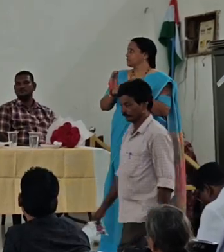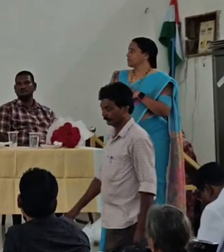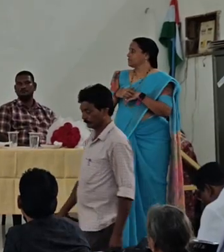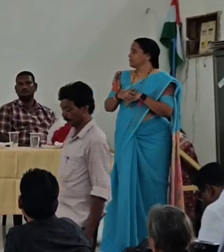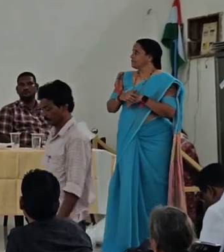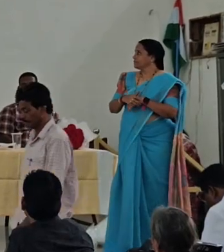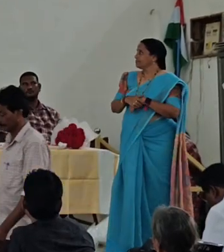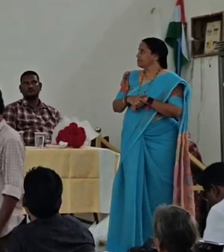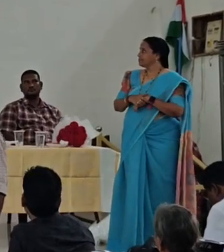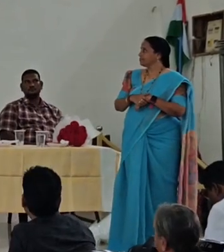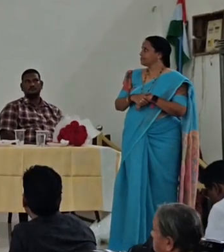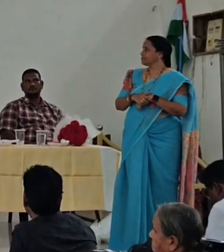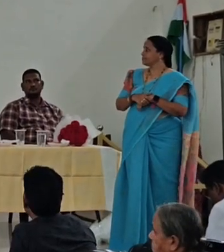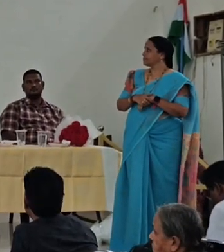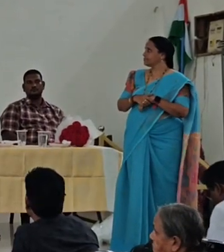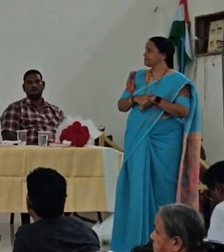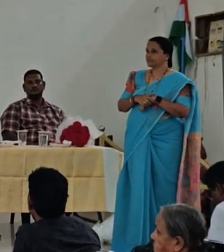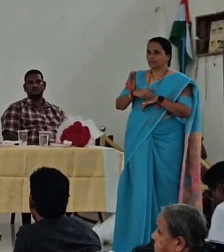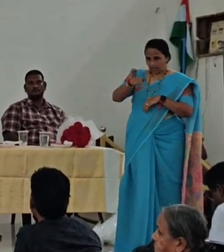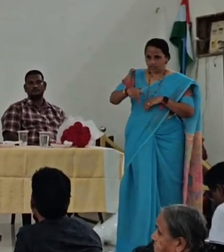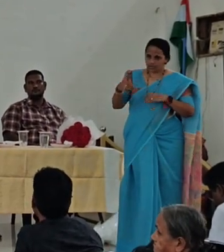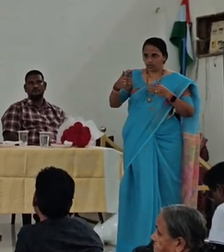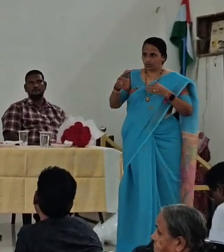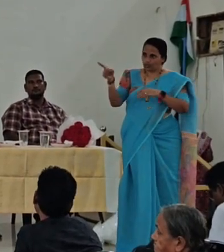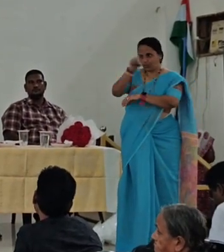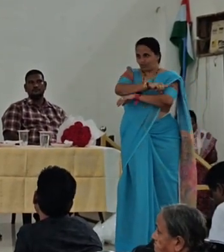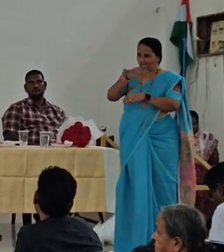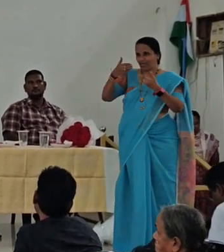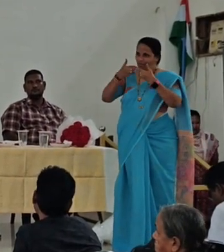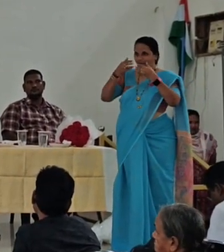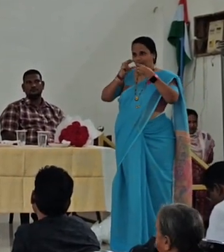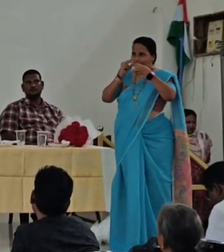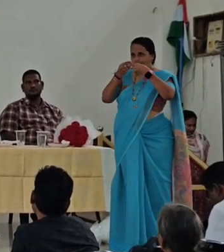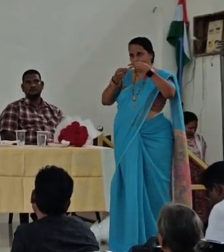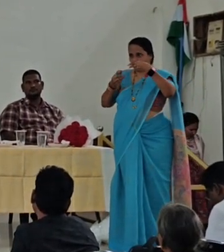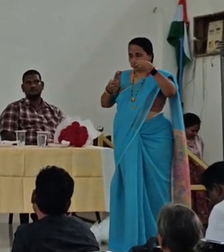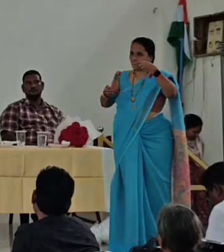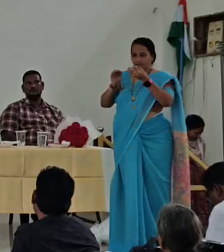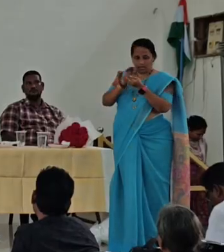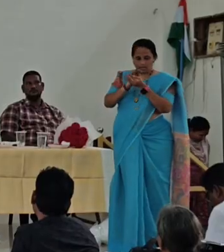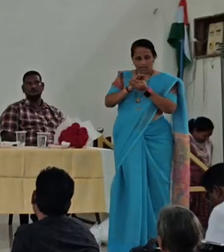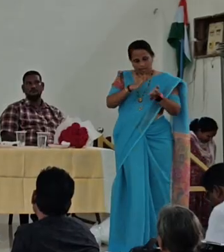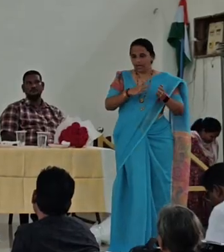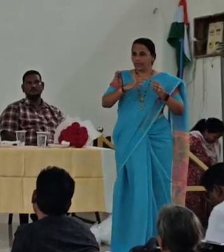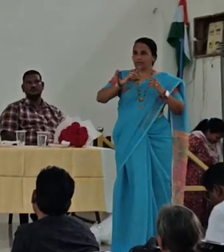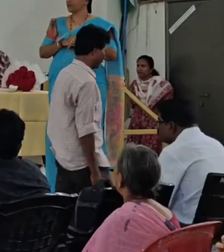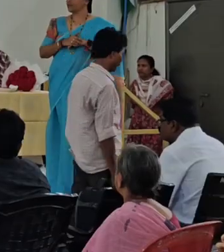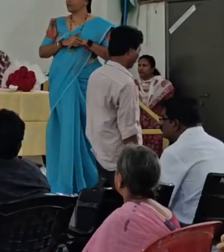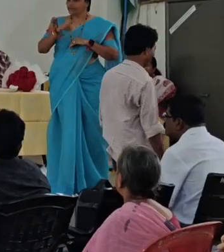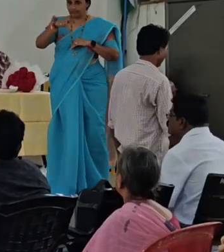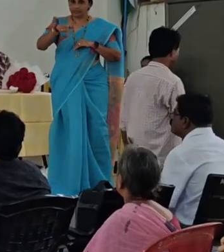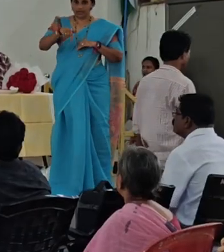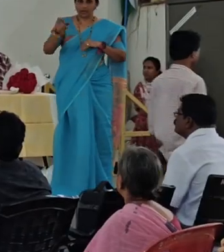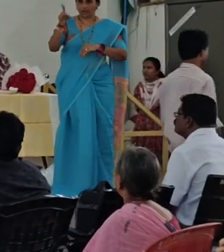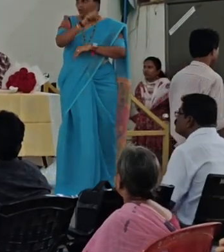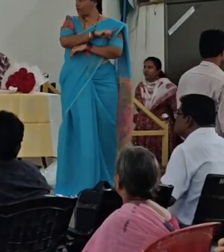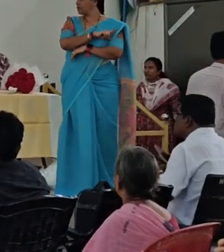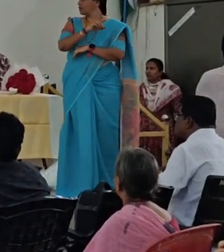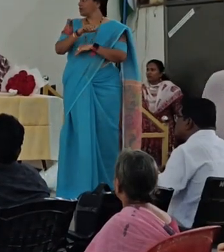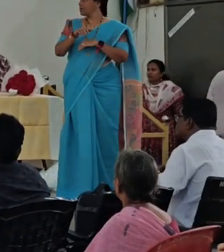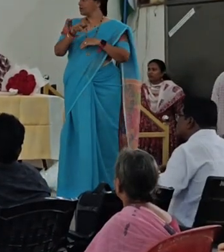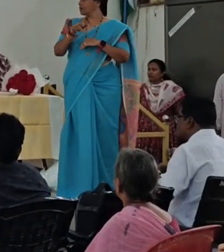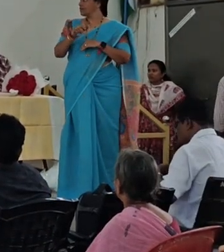యొక్క మనం ఏవైతే ఈ మీటింగ్లో సార్ తీసుకొచ్చామో అవి కూడా పరిపూర్ణంగా అవ్వాలి. మన ముఖ్యమంత్రి సహాయ సంస్థ ఏదైతే